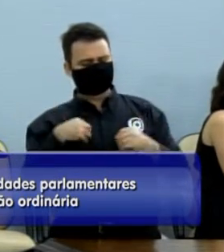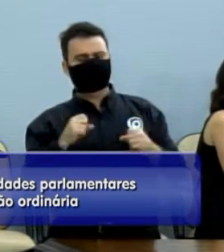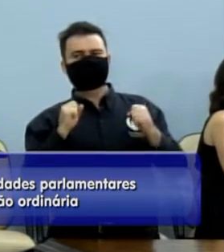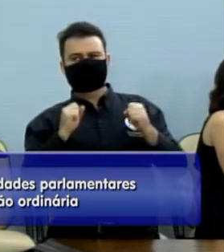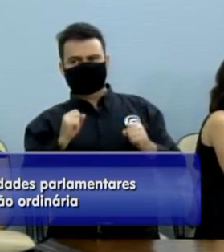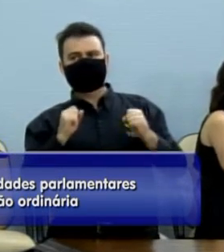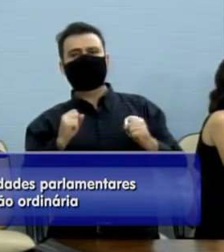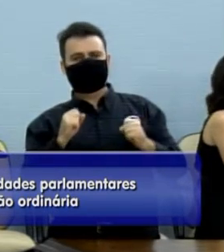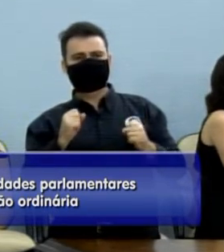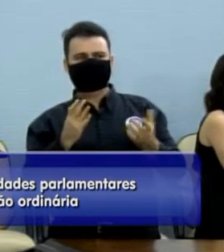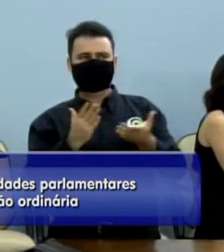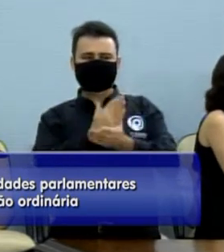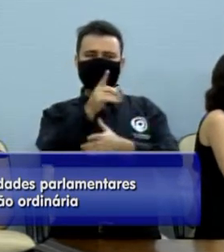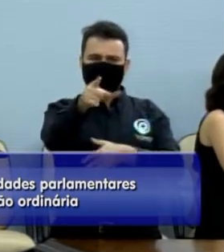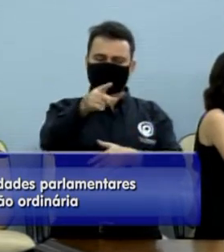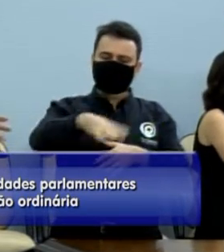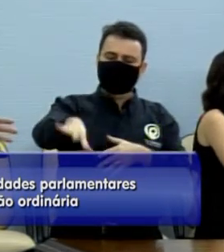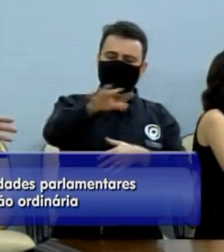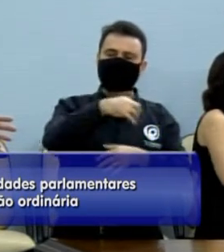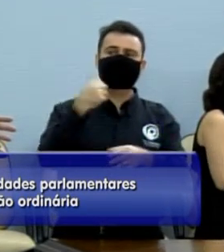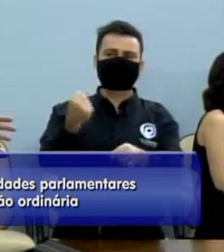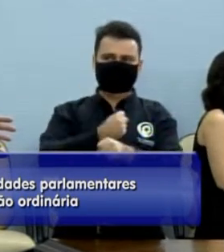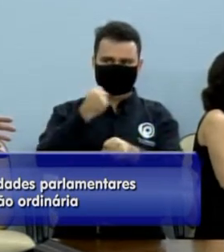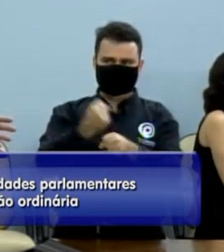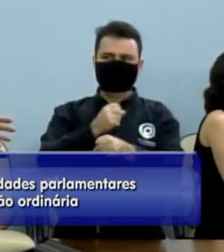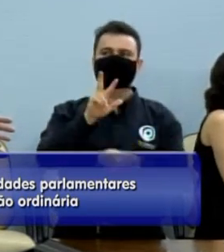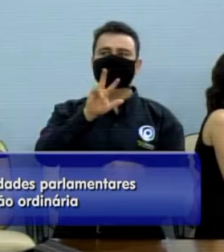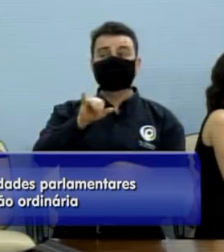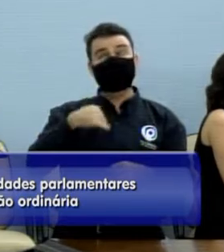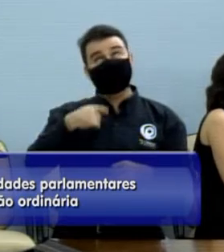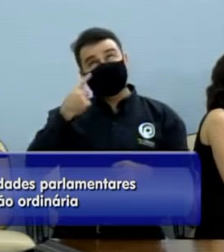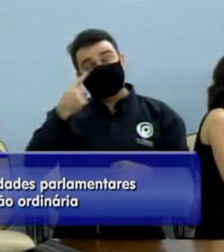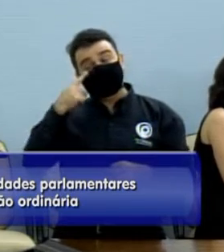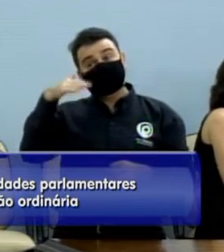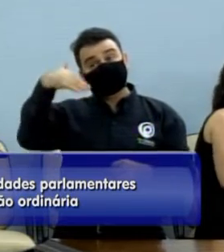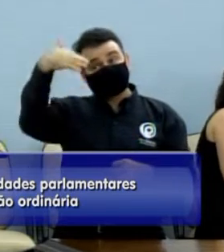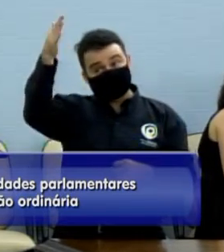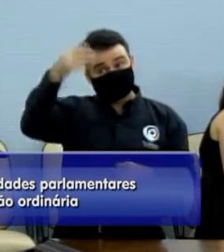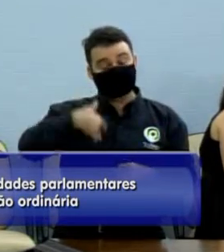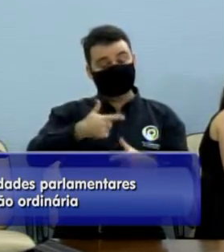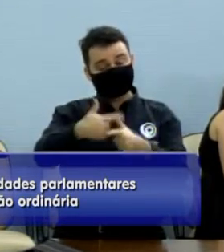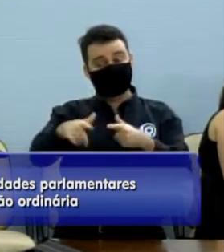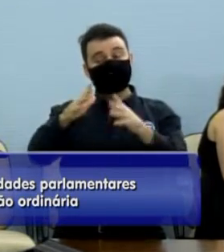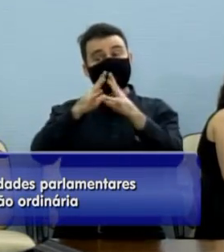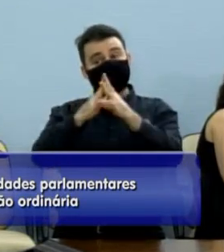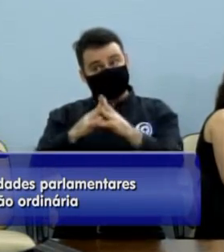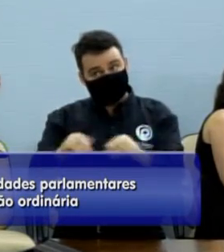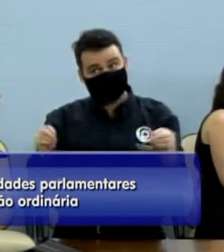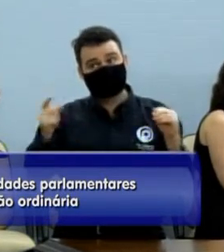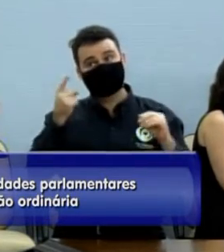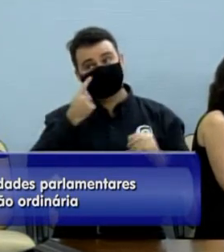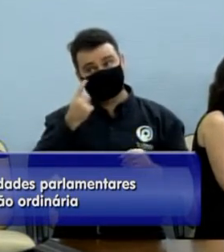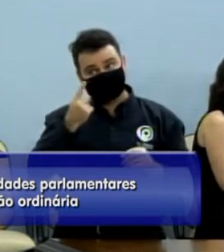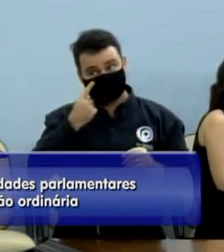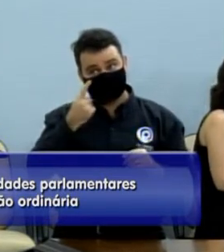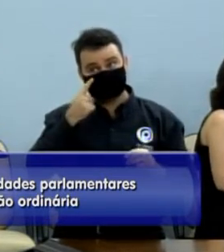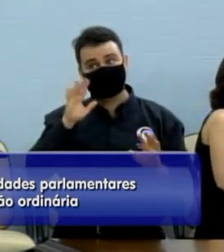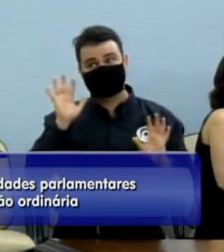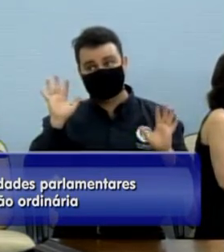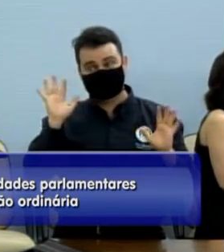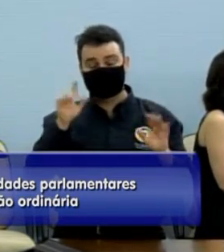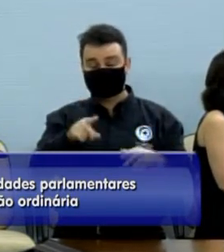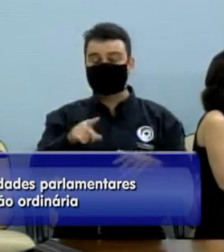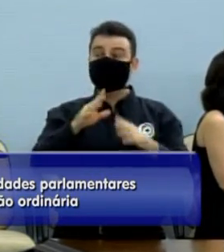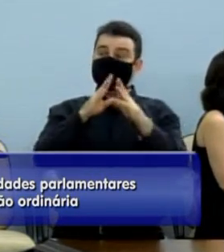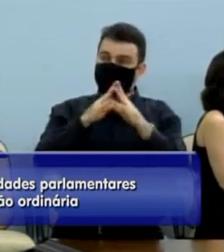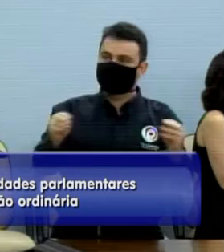a realização dessa obra, e a gente agora aguarda, porque tem que ser feito algo que realmente